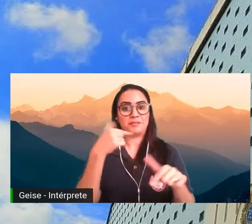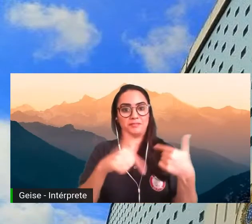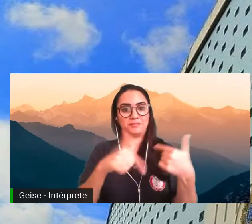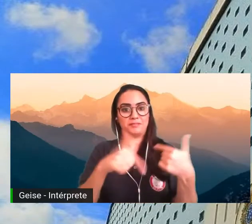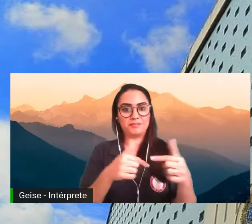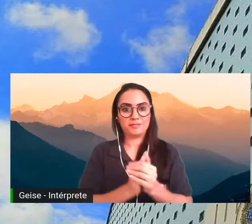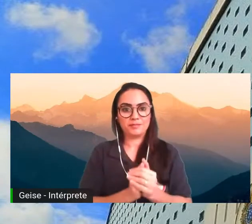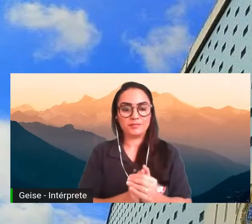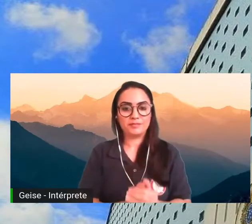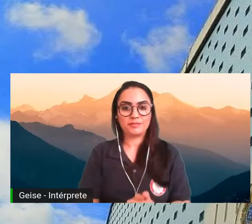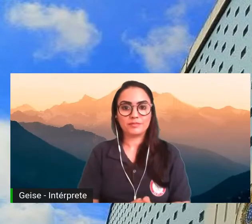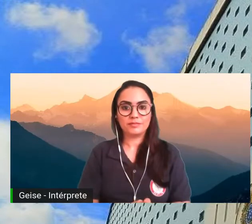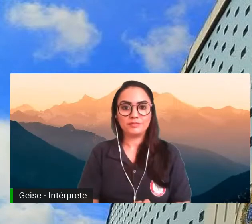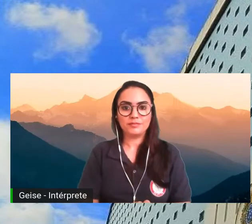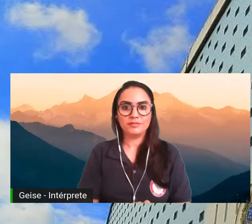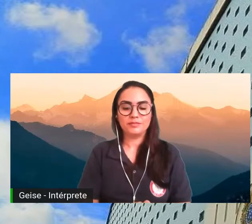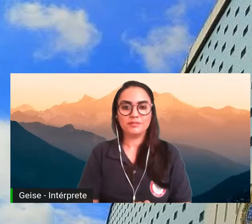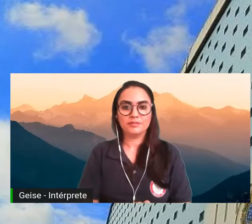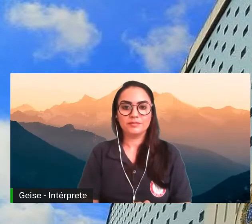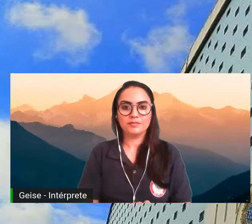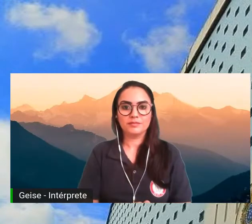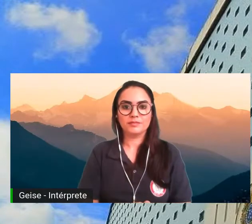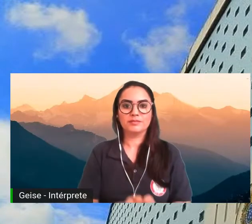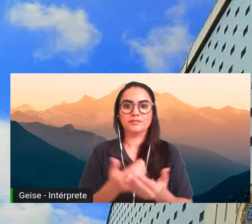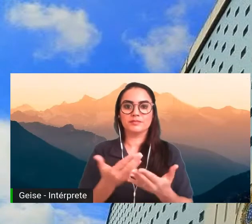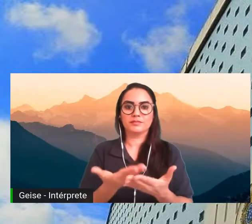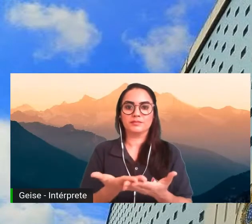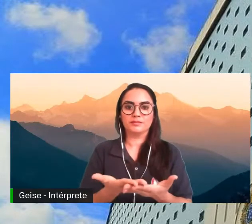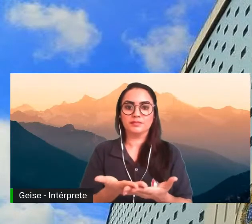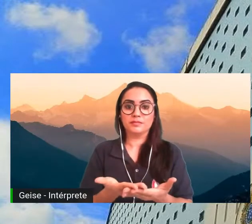Indissociabilidade entre educação e prática social,